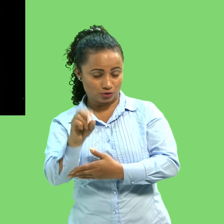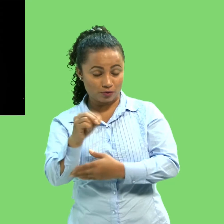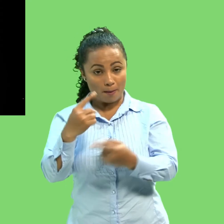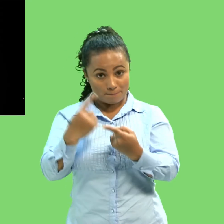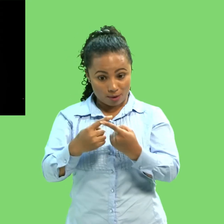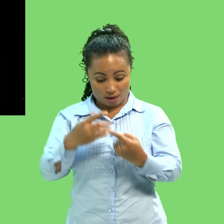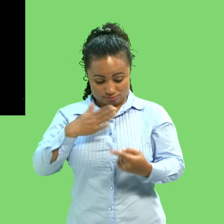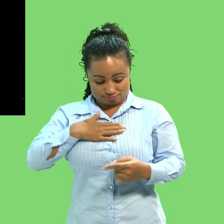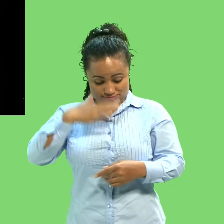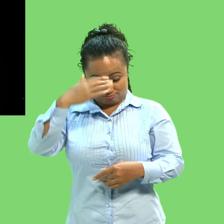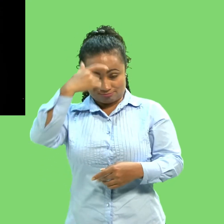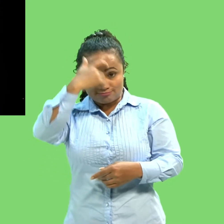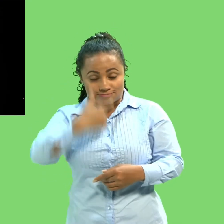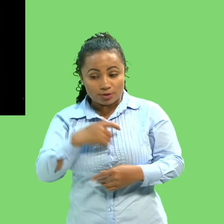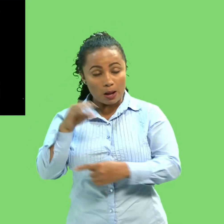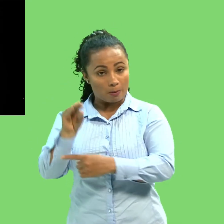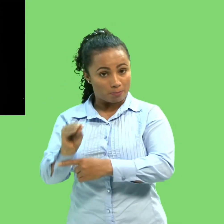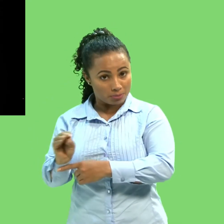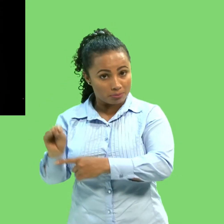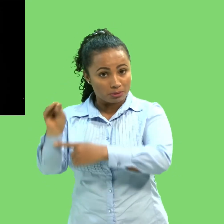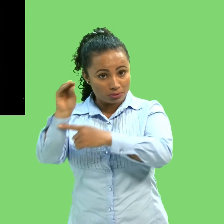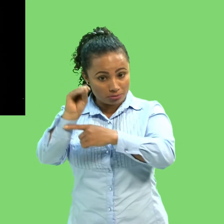aquela questão da subjetividade.